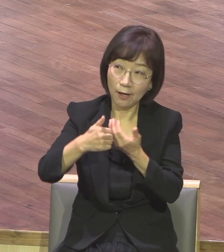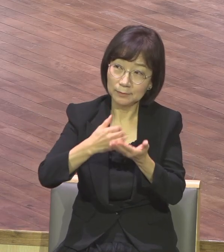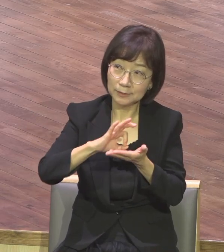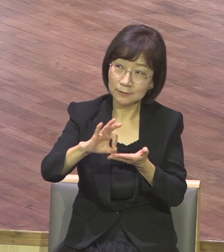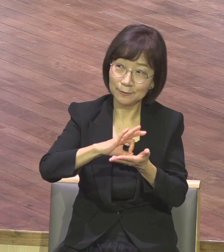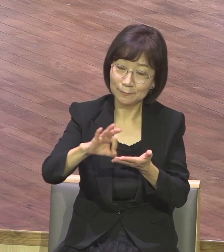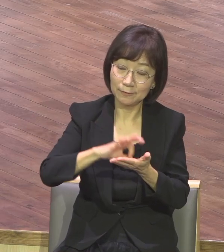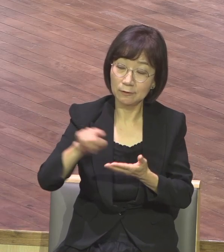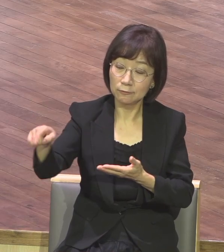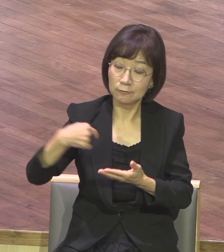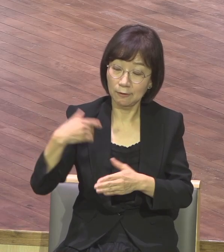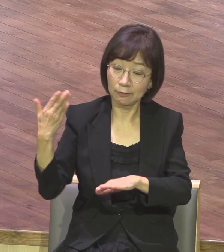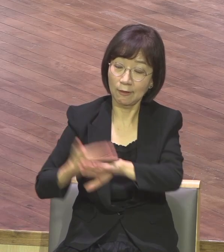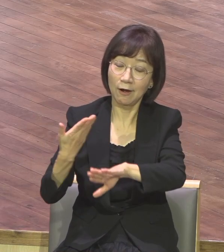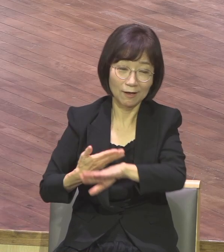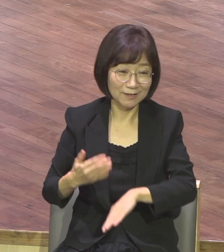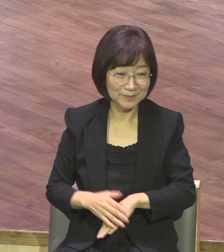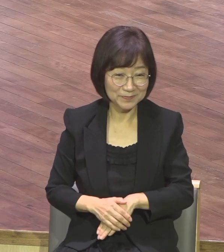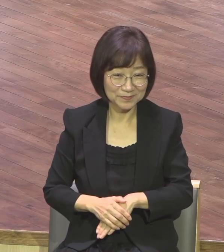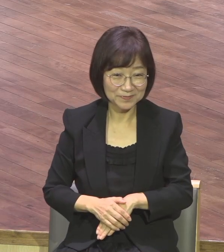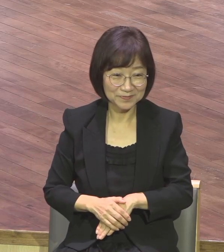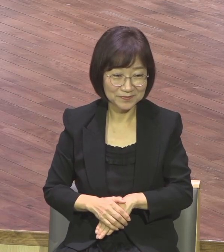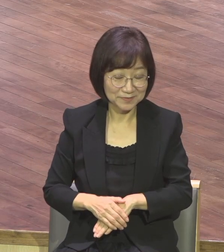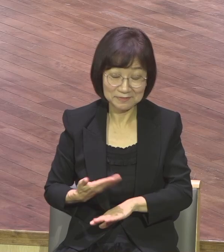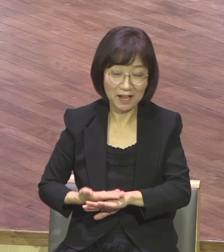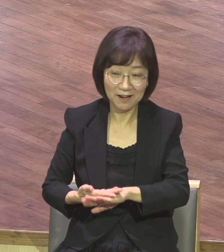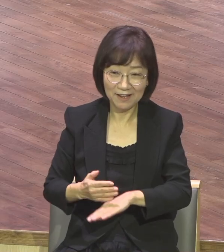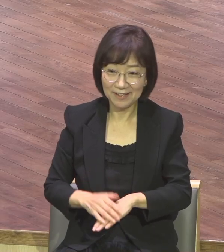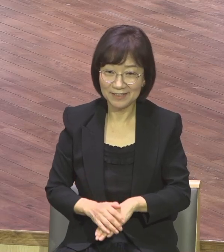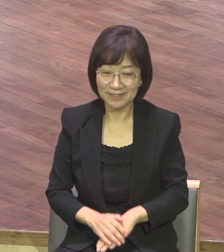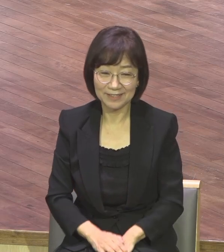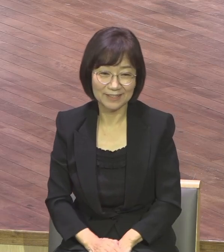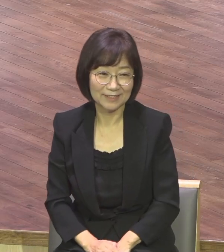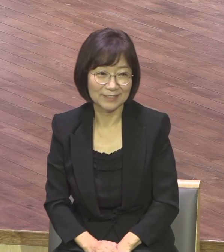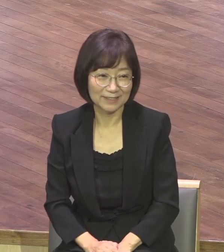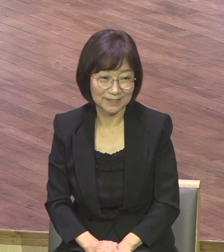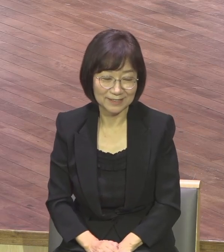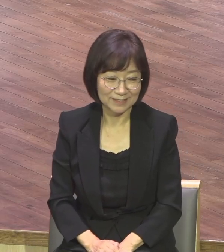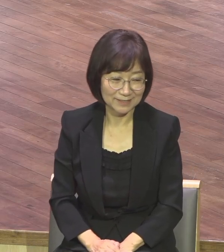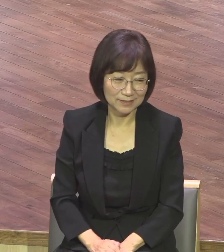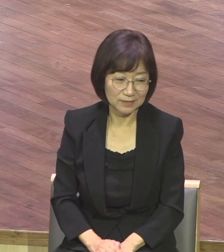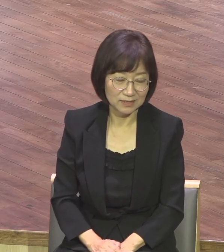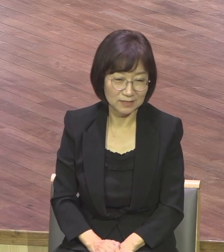차원이 달라. 응? 같은 교회입니까? 차원이 달라. 차원이.